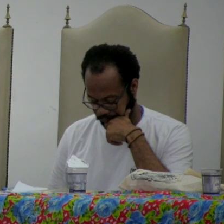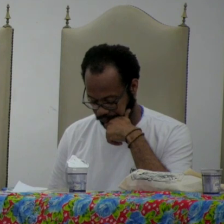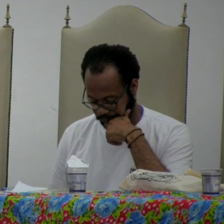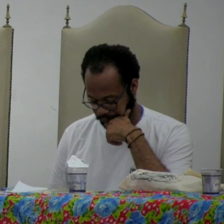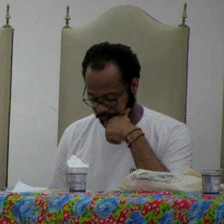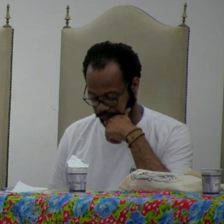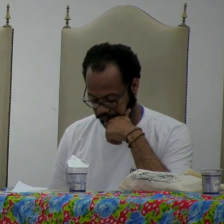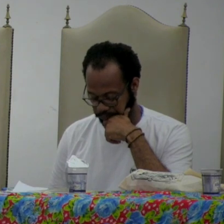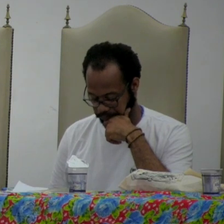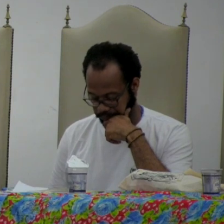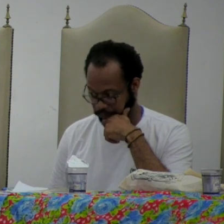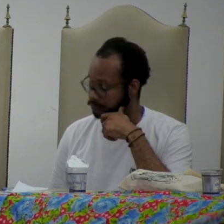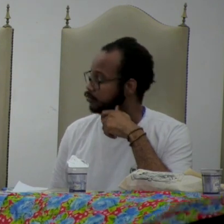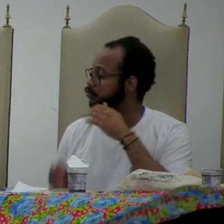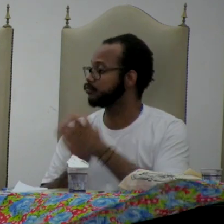conquistas.